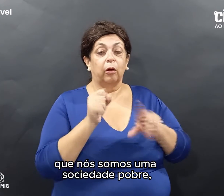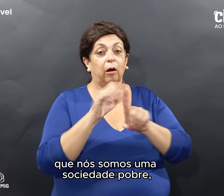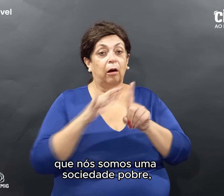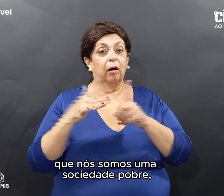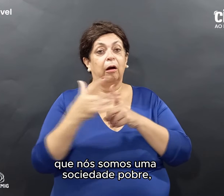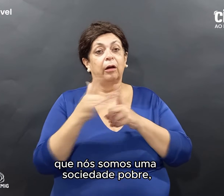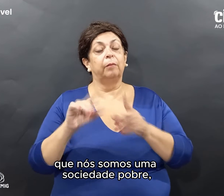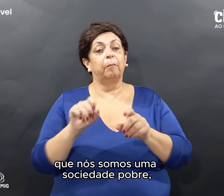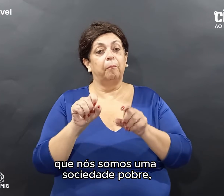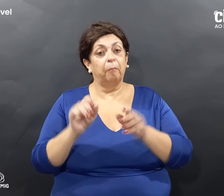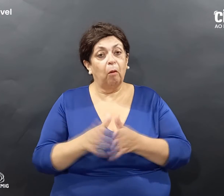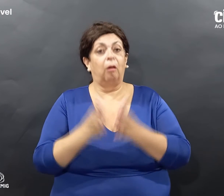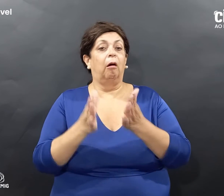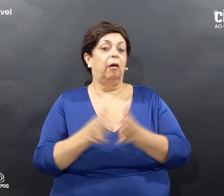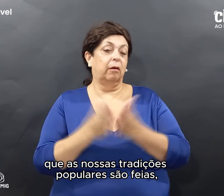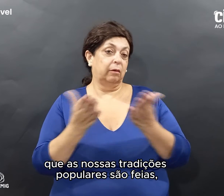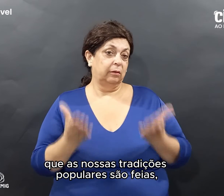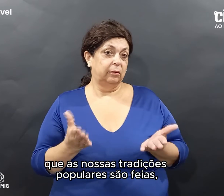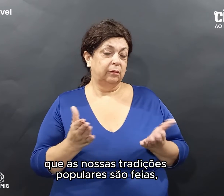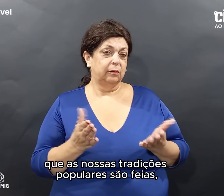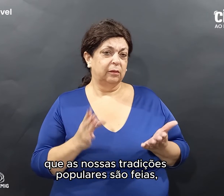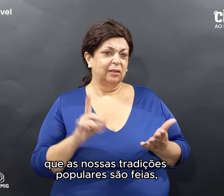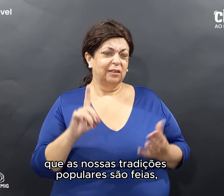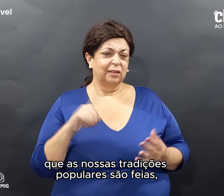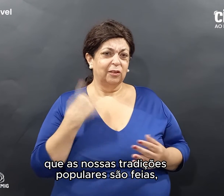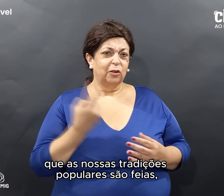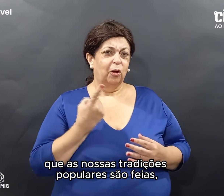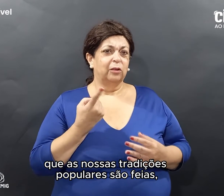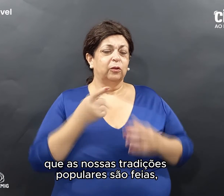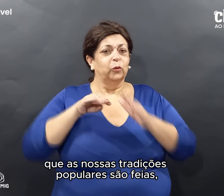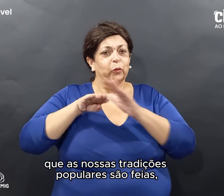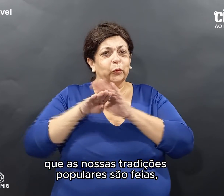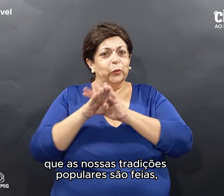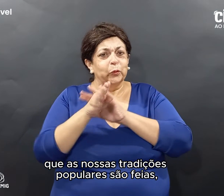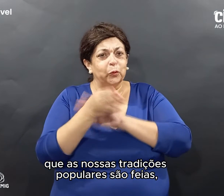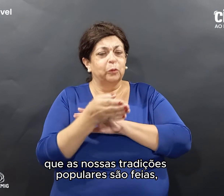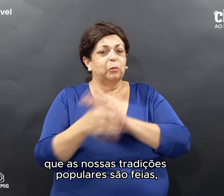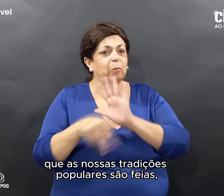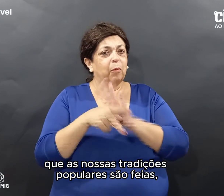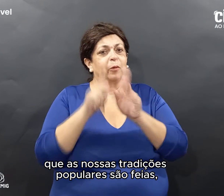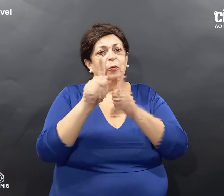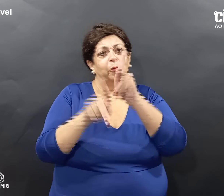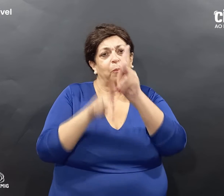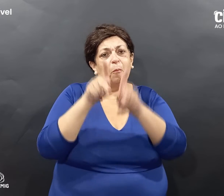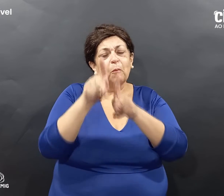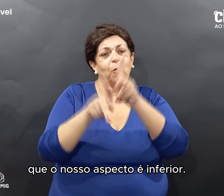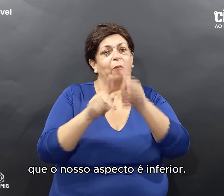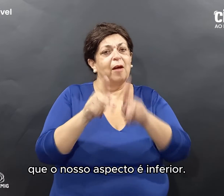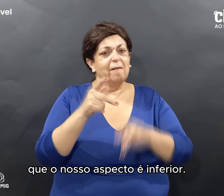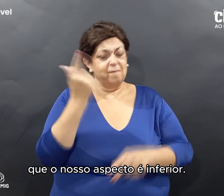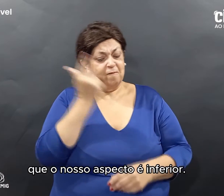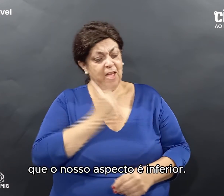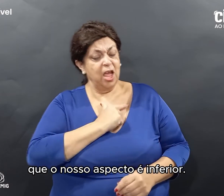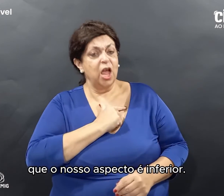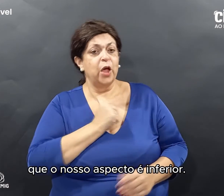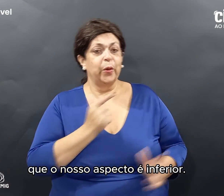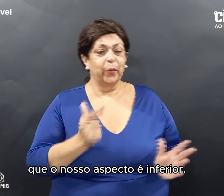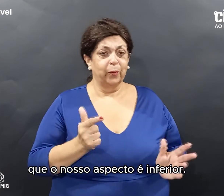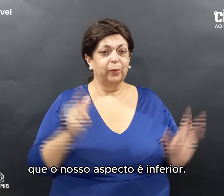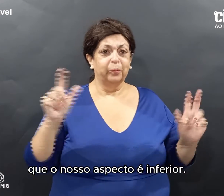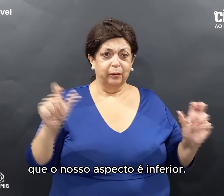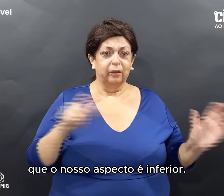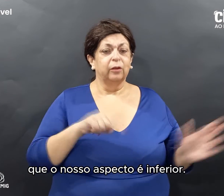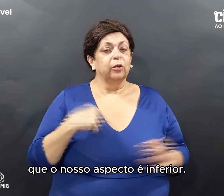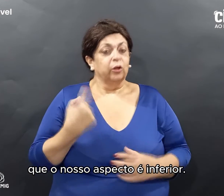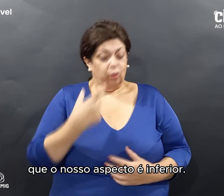sociedade pobre, que as nossas tradições populares são feias, que o